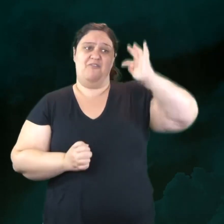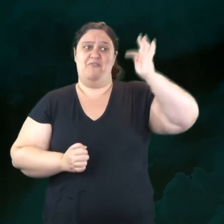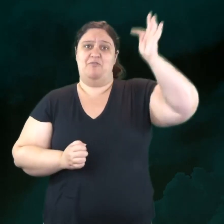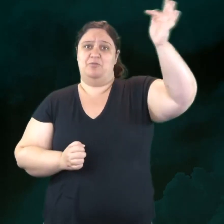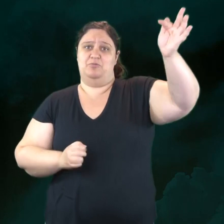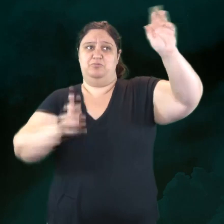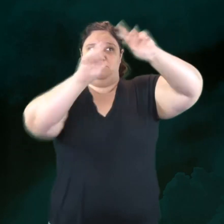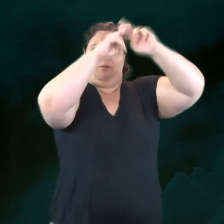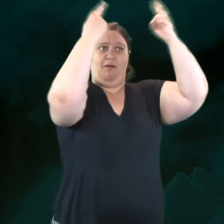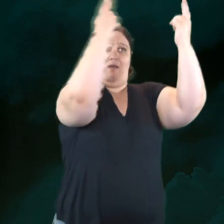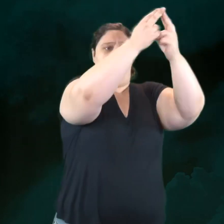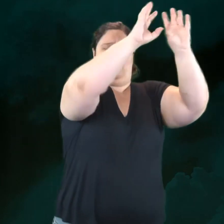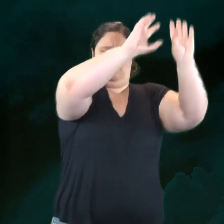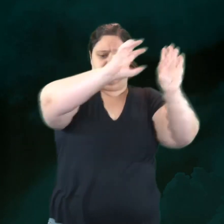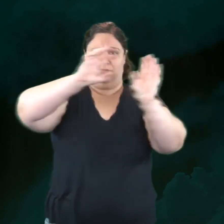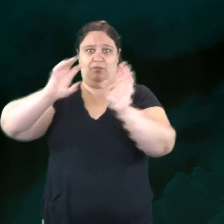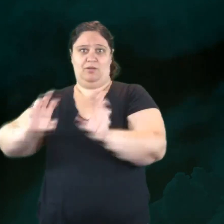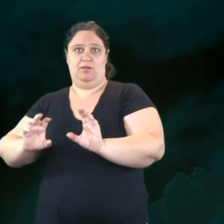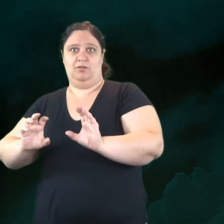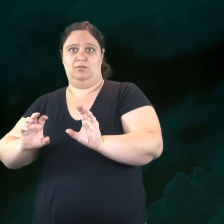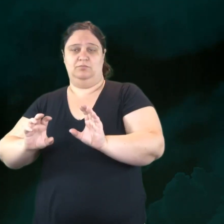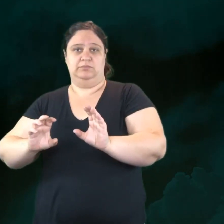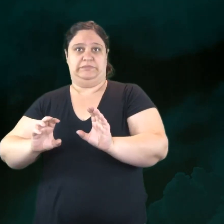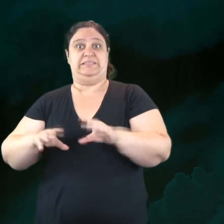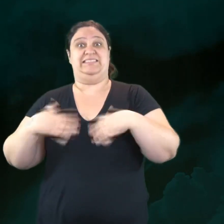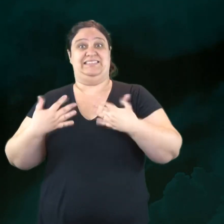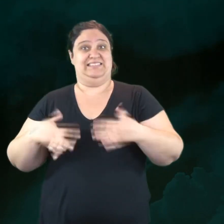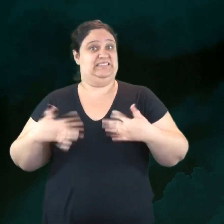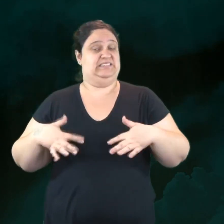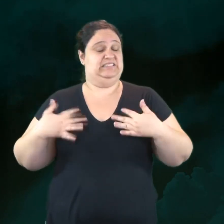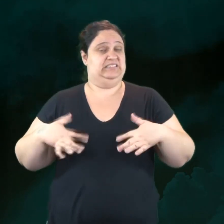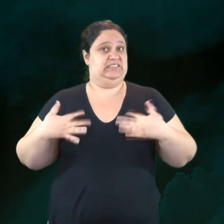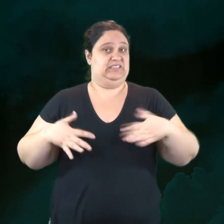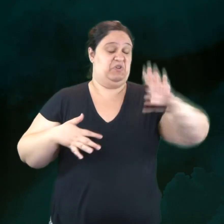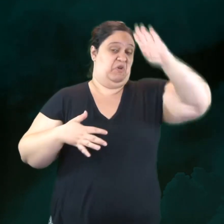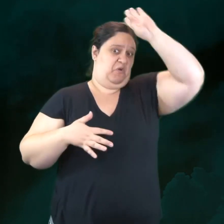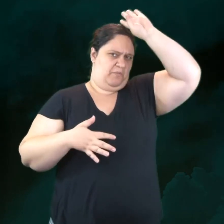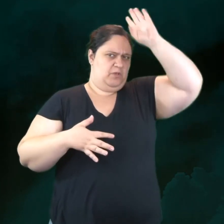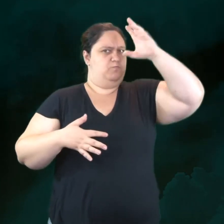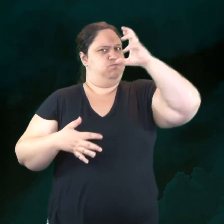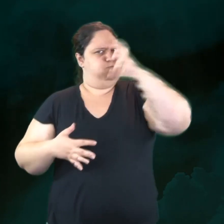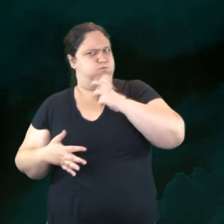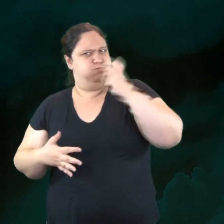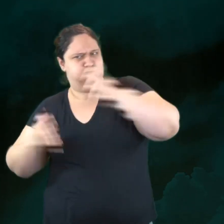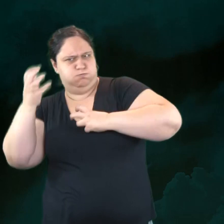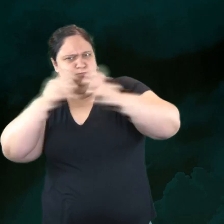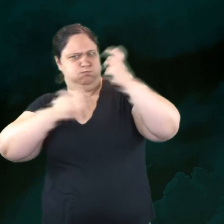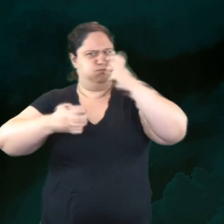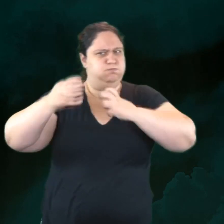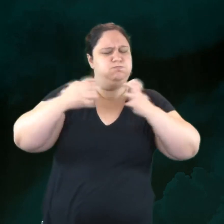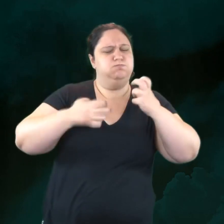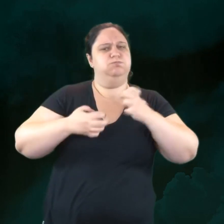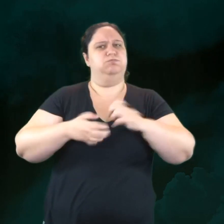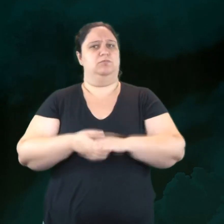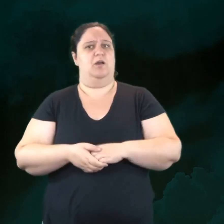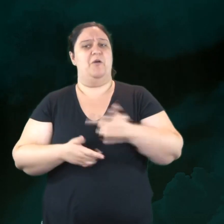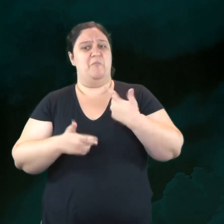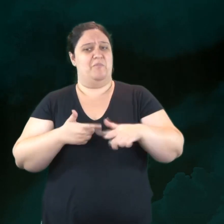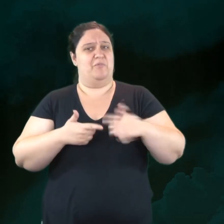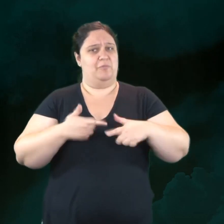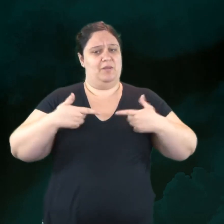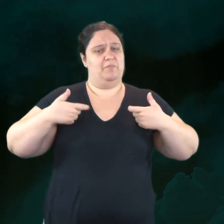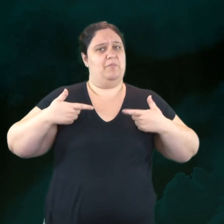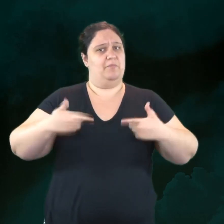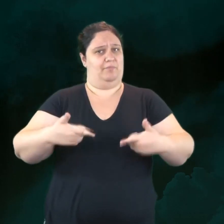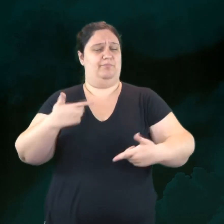o seu reino, isso é algo muito sensível na época, era um problema político. E, muito bem, depois eu